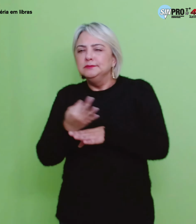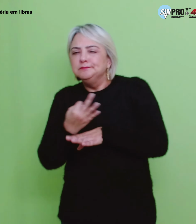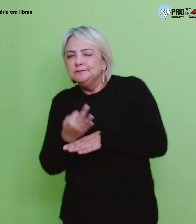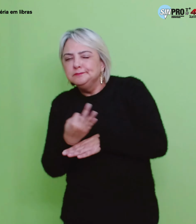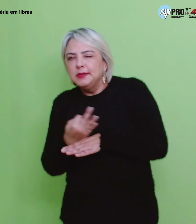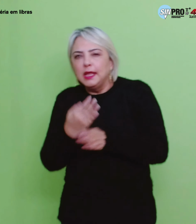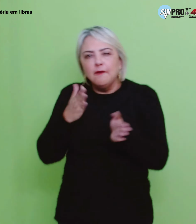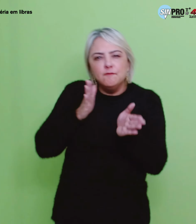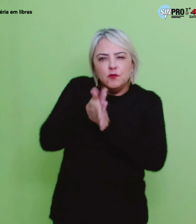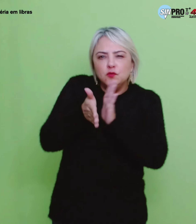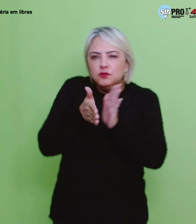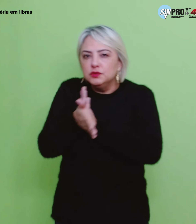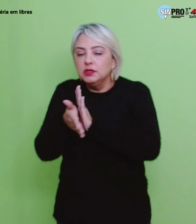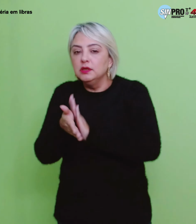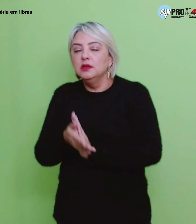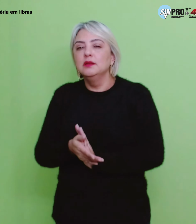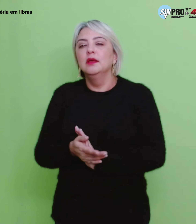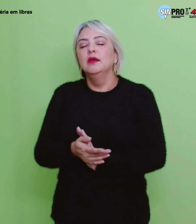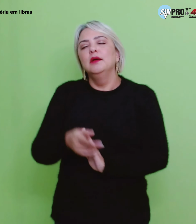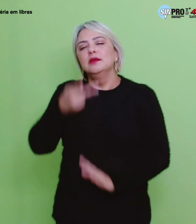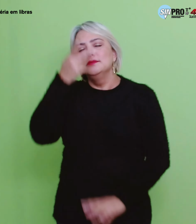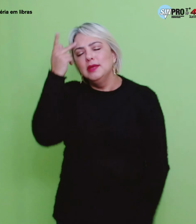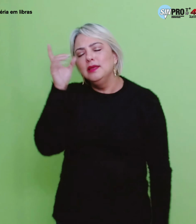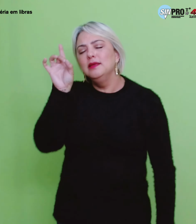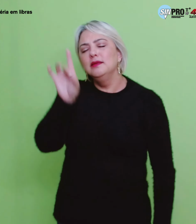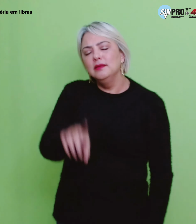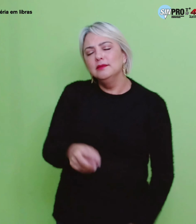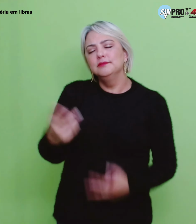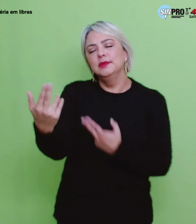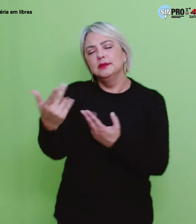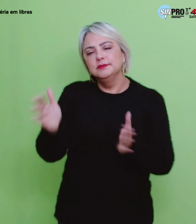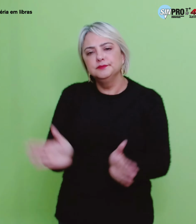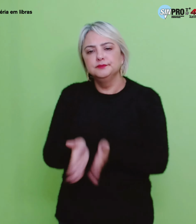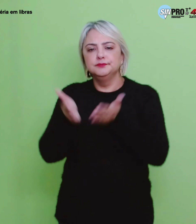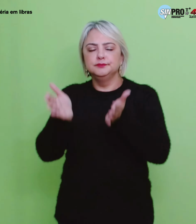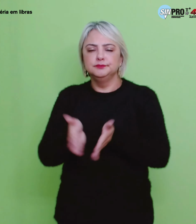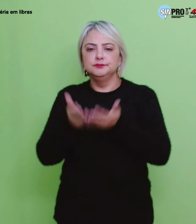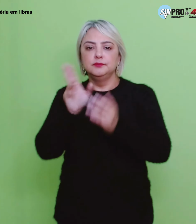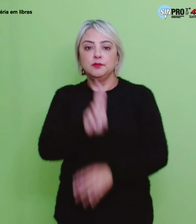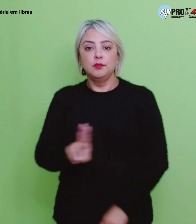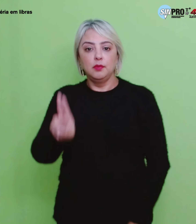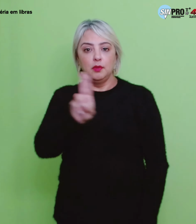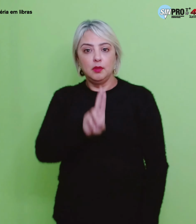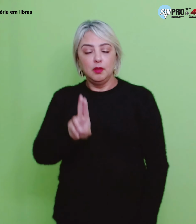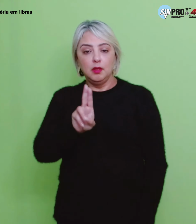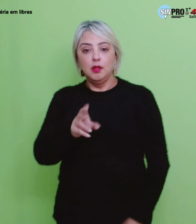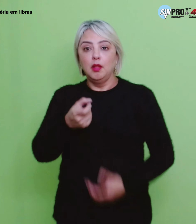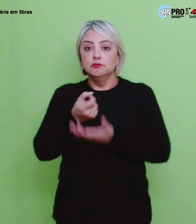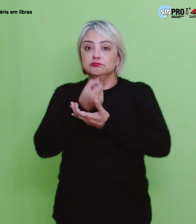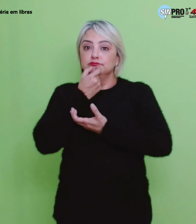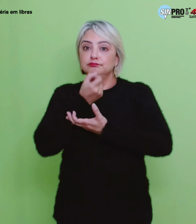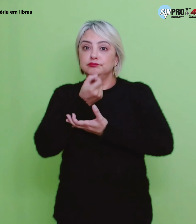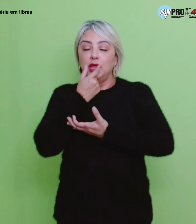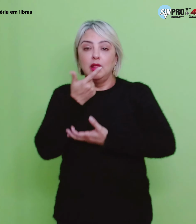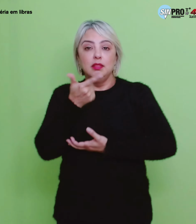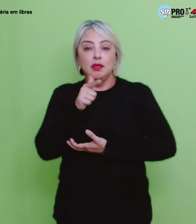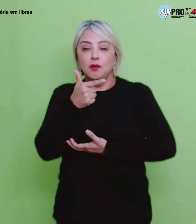agora tentam sair pela tangente, são os mesmos que estimulam a utilização de